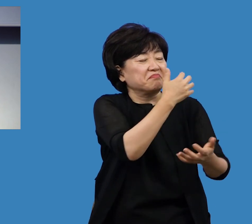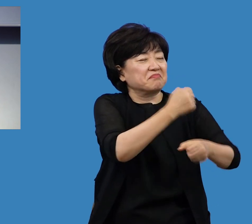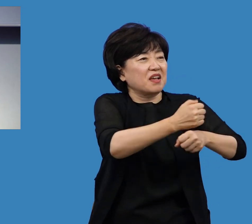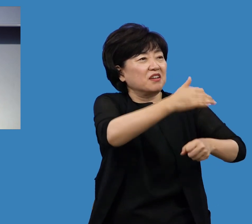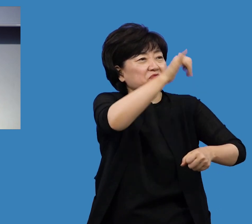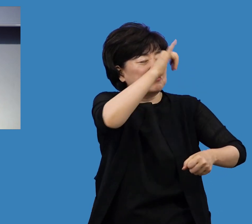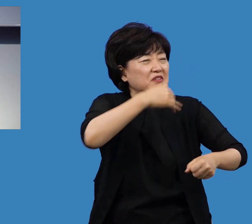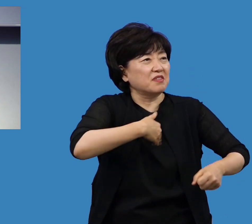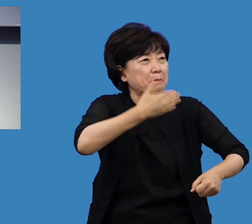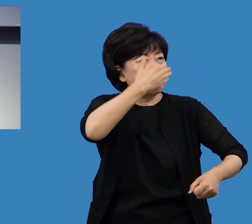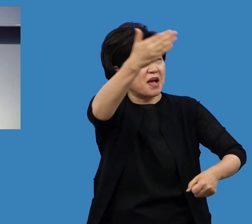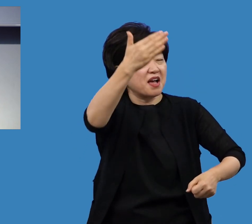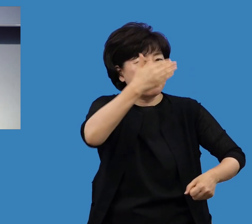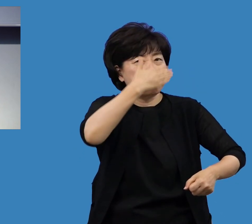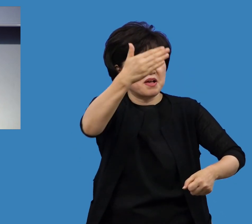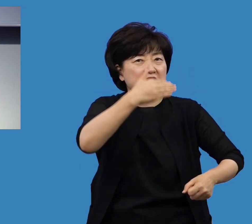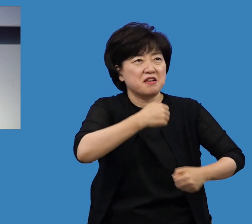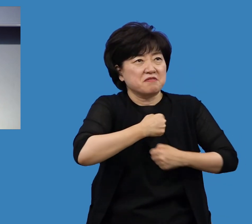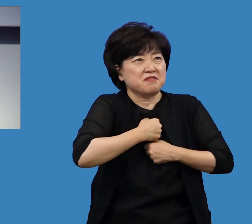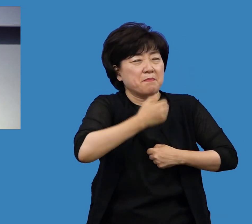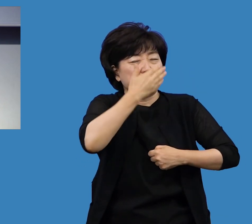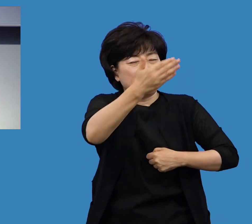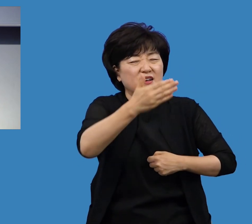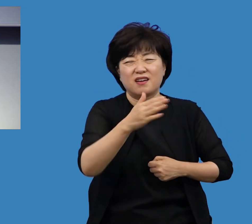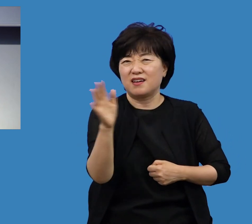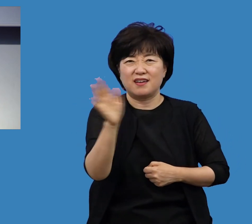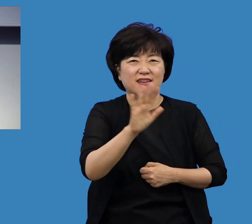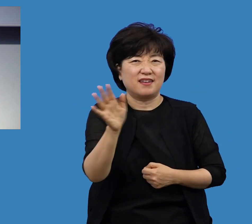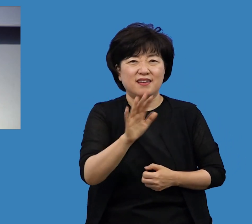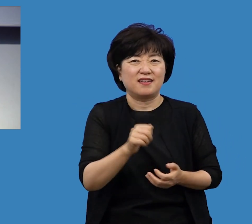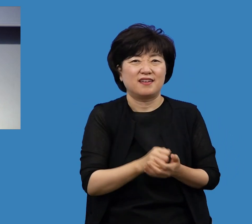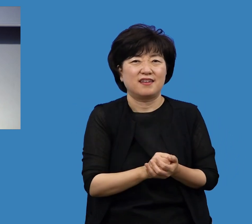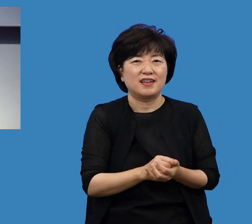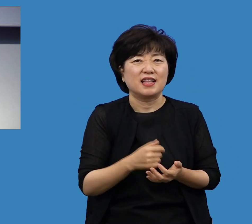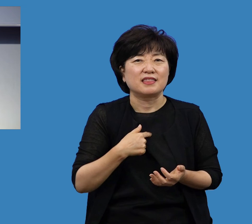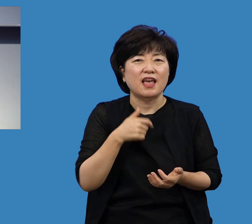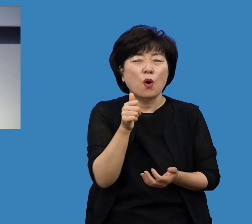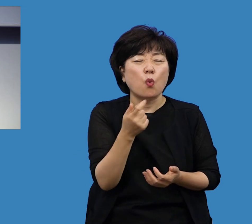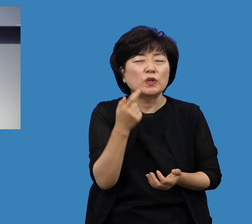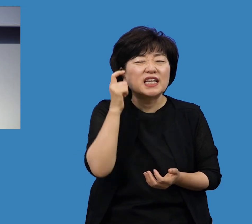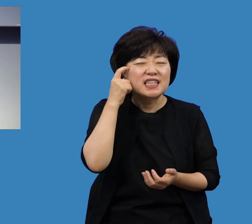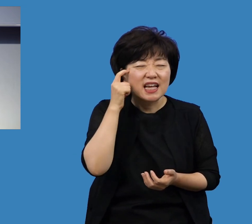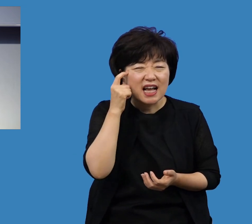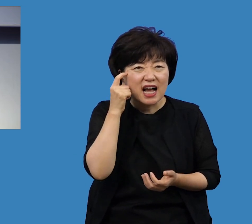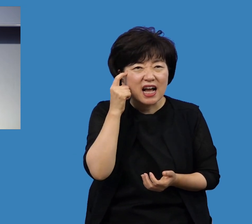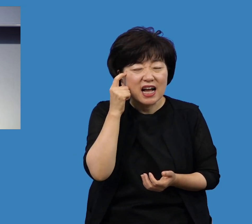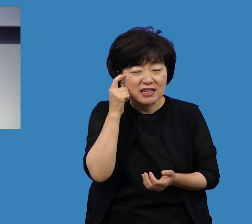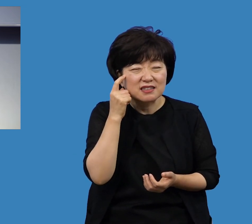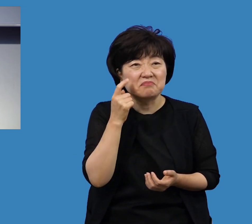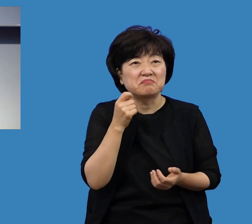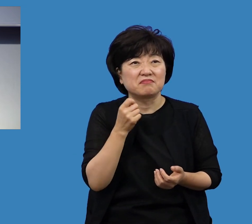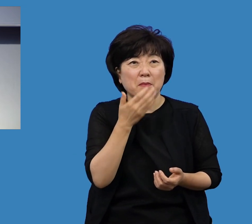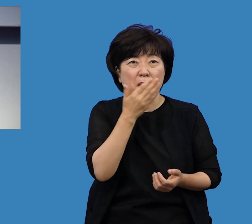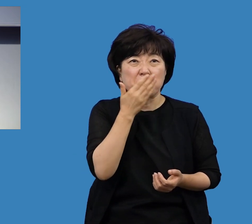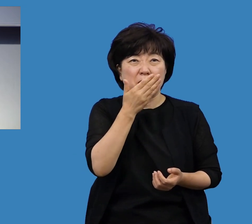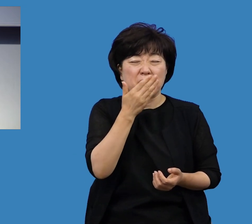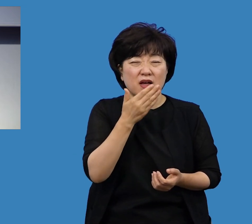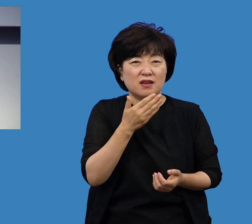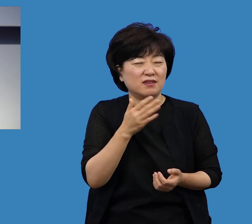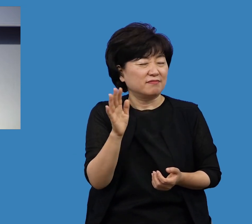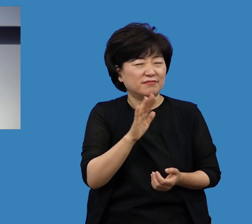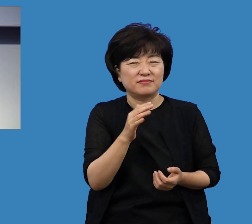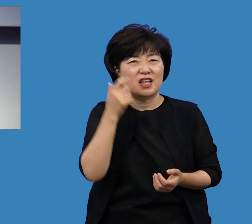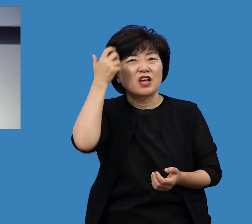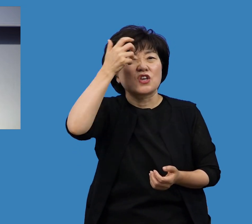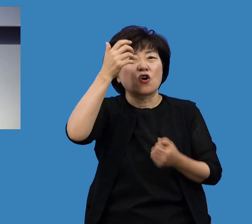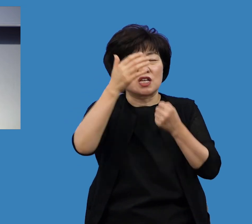지켜낼 수 있고 뭐 어쩌고. 아니, 여러분, 그것은 여러분의 혼의 생각이고 영이기 때문에 그렇게 되는 게 아니야.